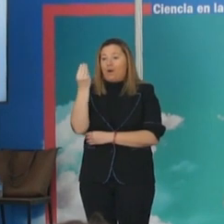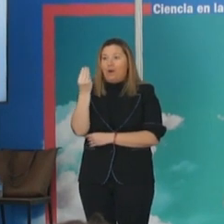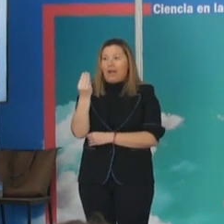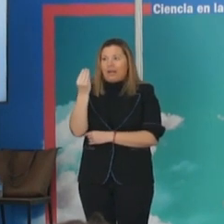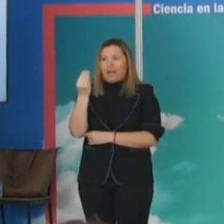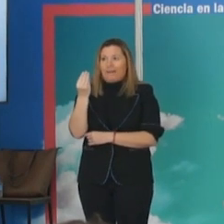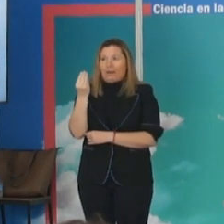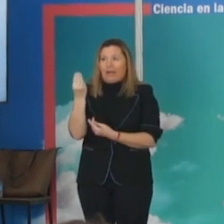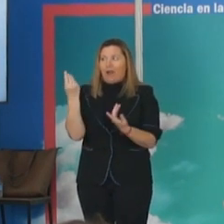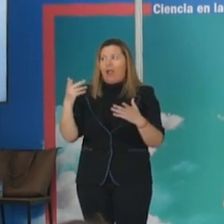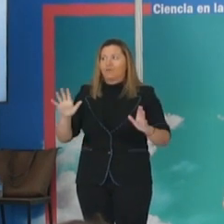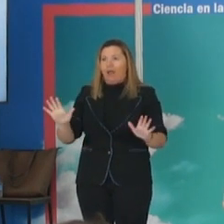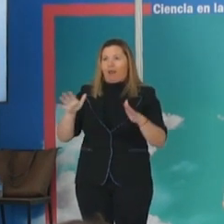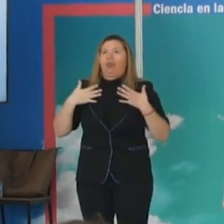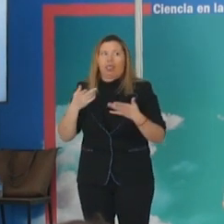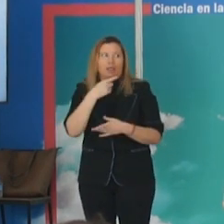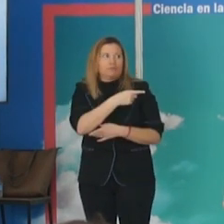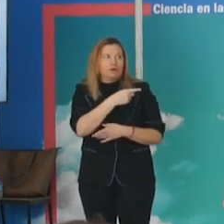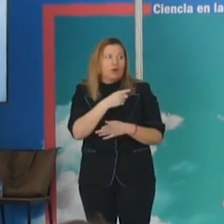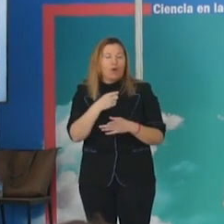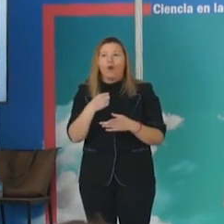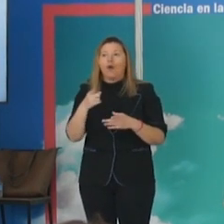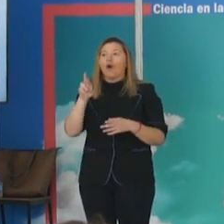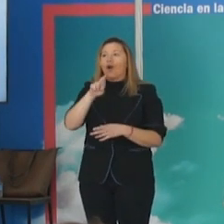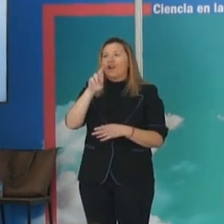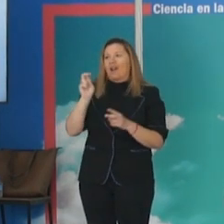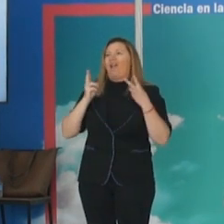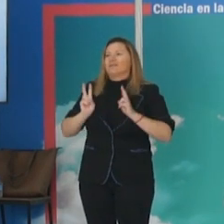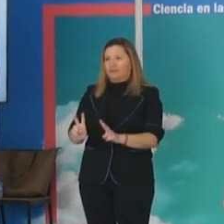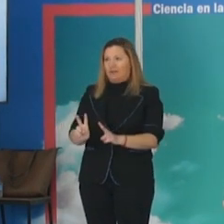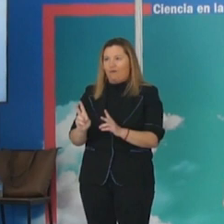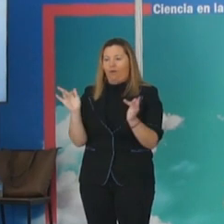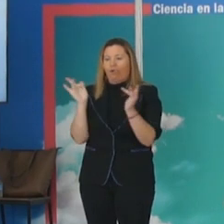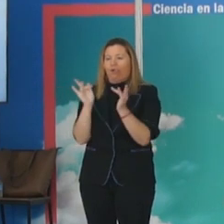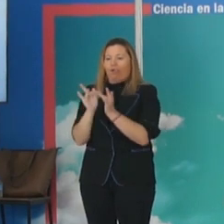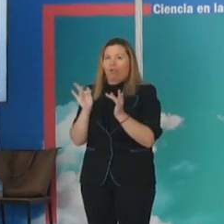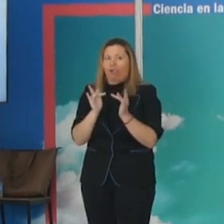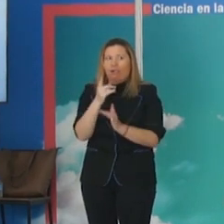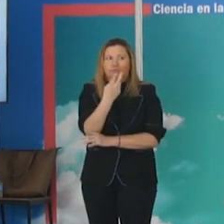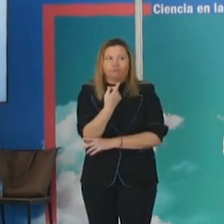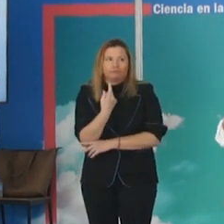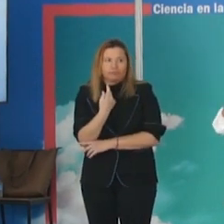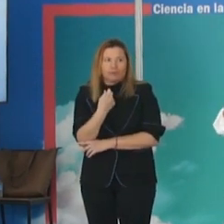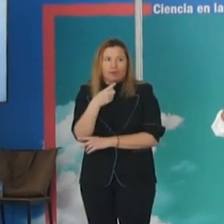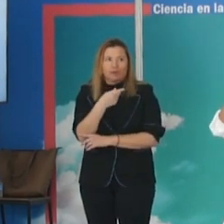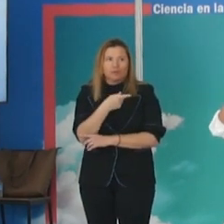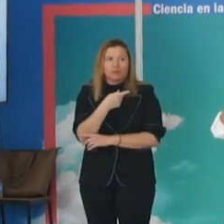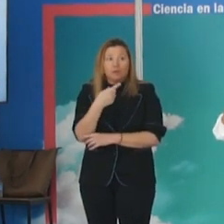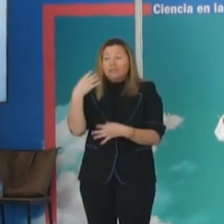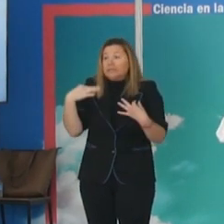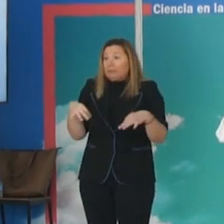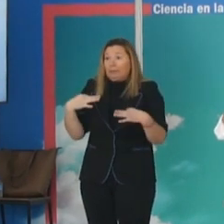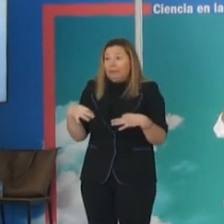química ocurra, en este caso, los reactivos se tienen que poner en contacto. ¿Cómo la reacción ha tenido lugar?